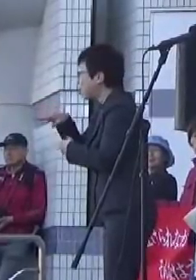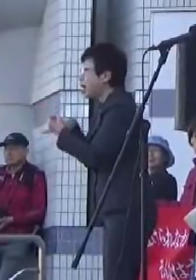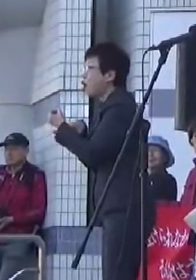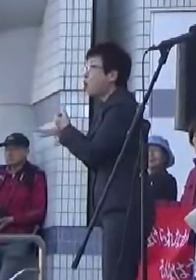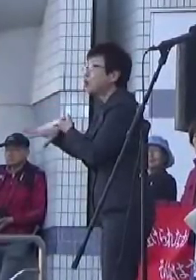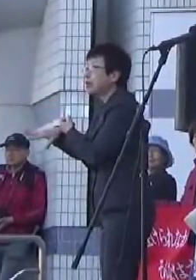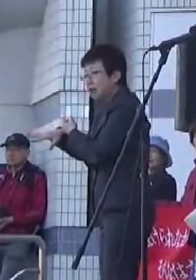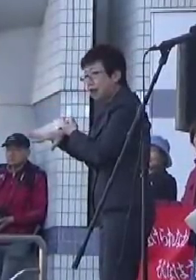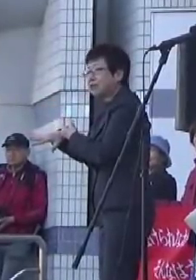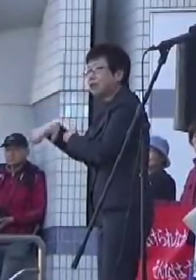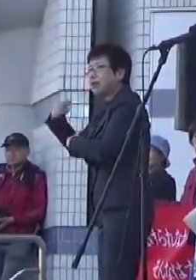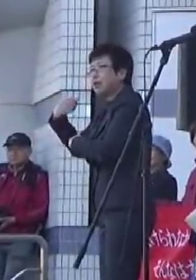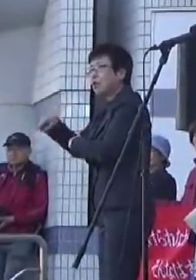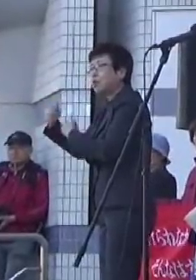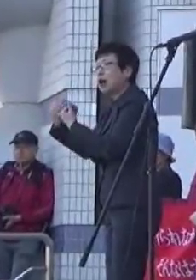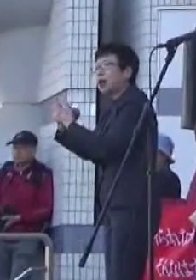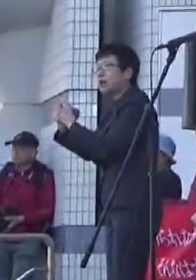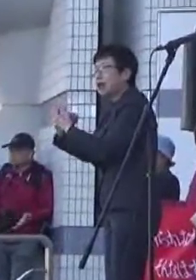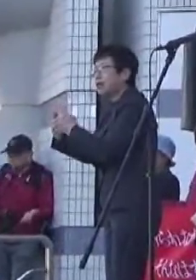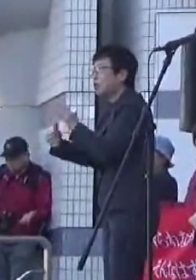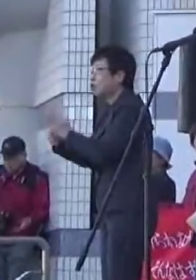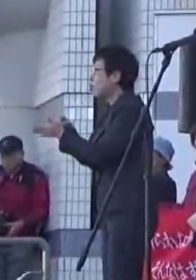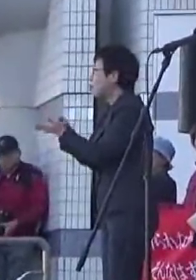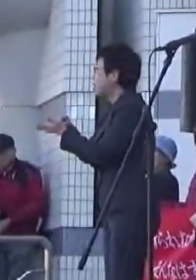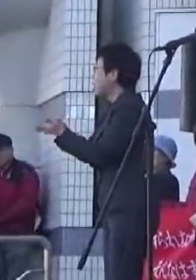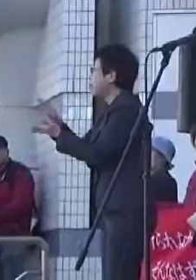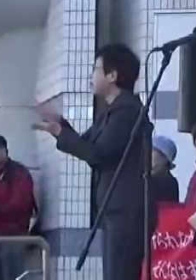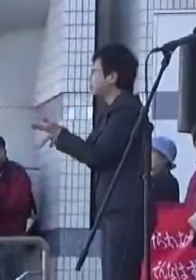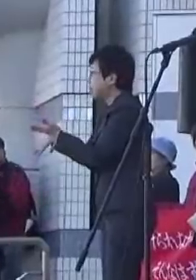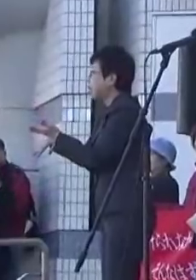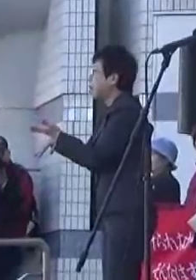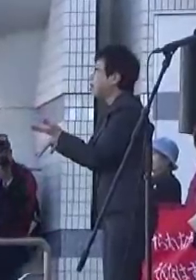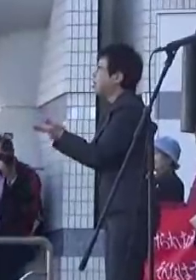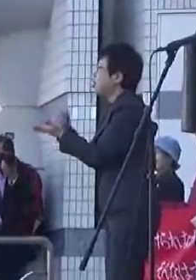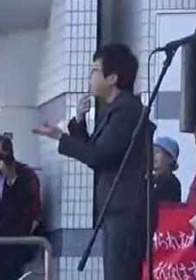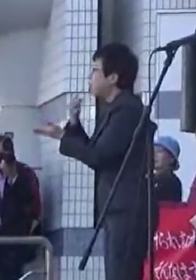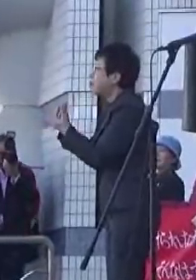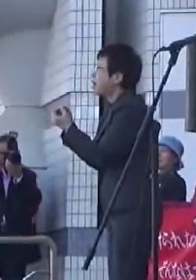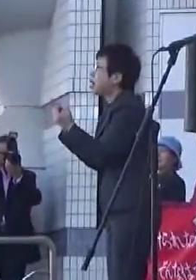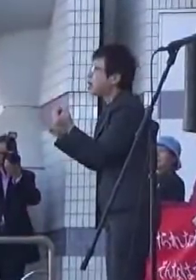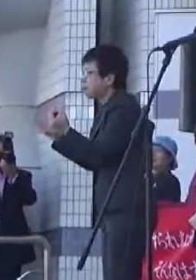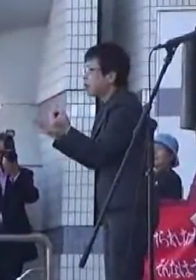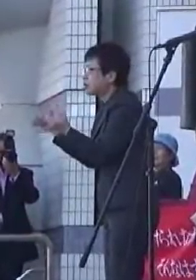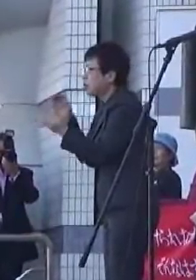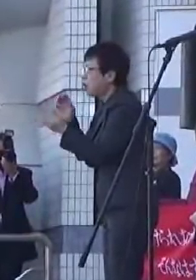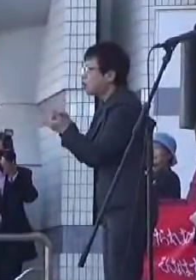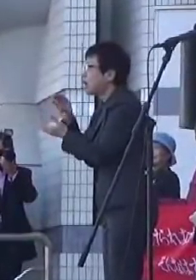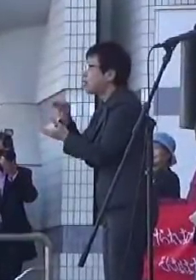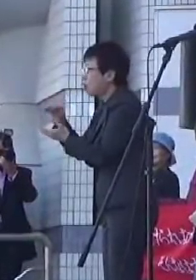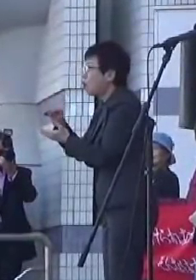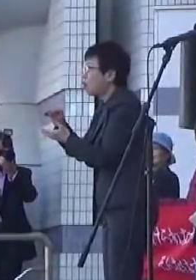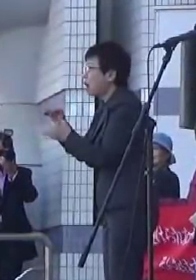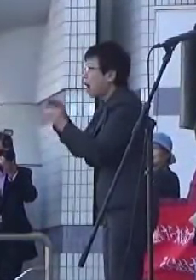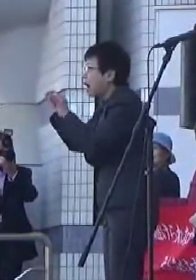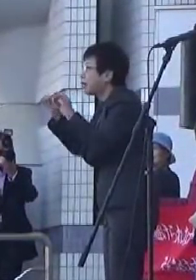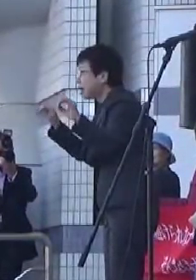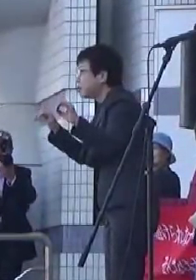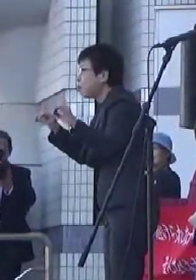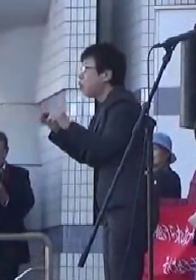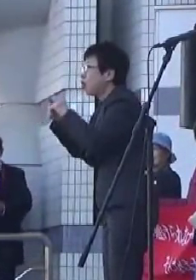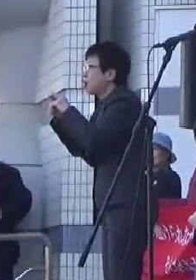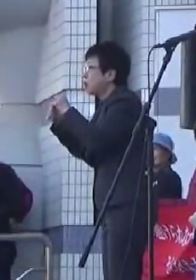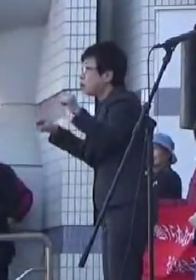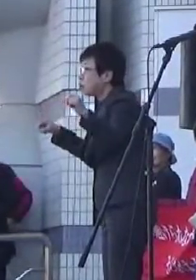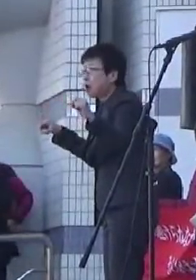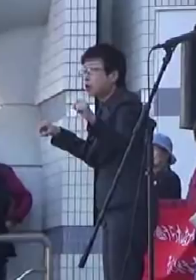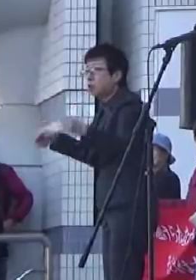線教育の反対の署名とかありましたけれども、おかしなこといっぱいあります。汚染土焼却灰をこれから全国の建築に使おう